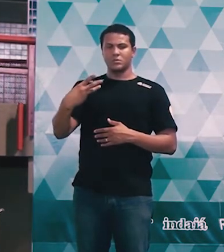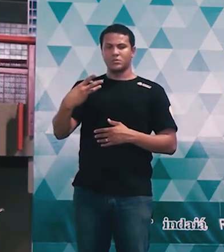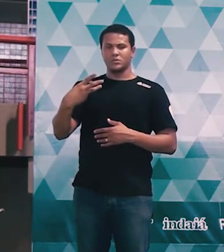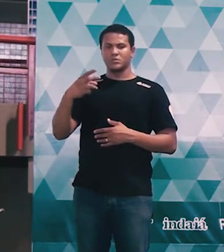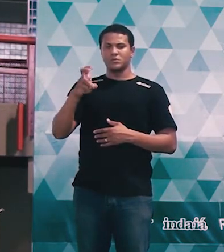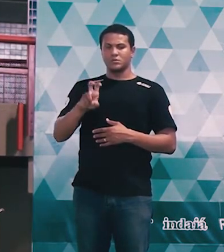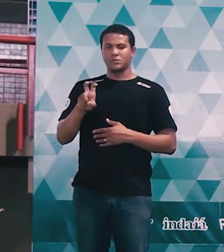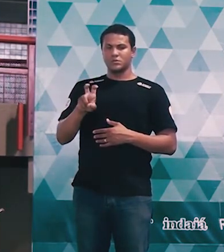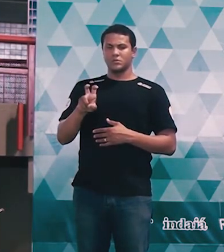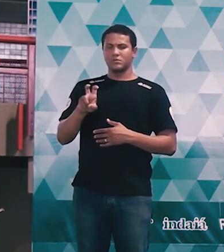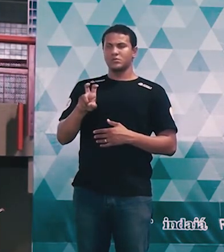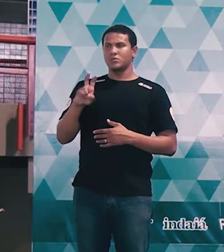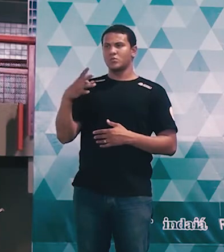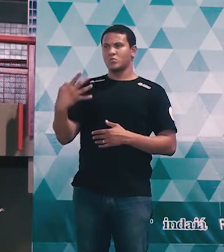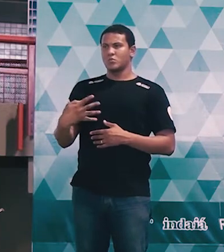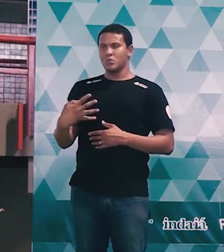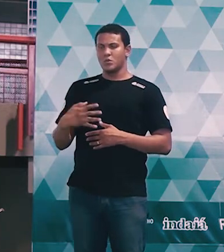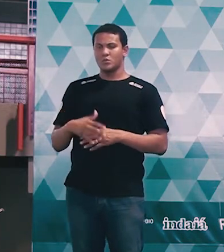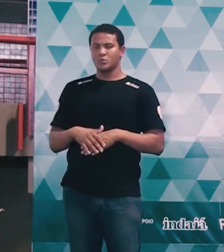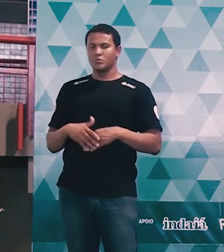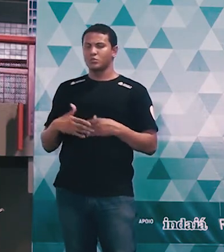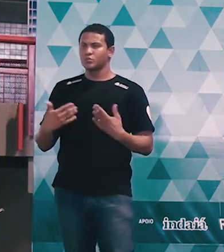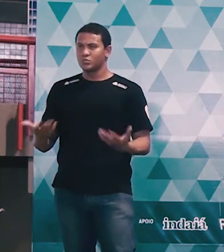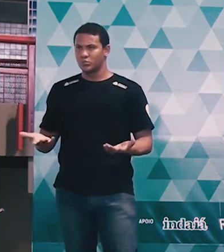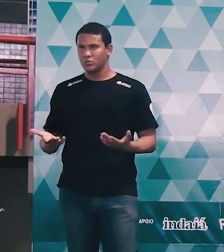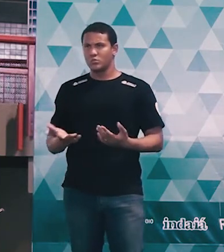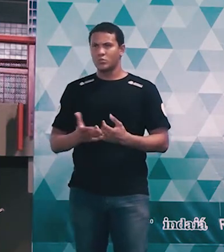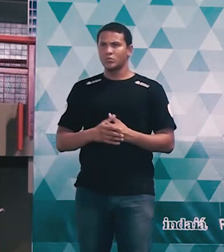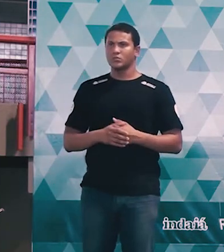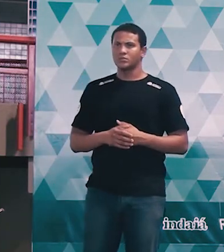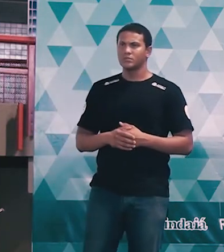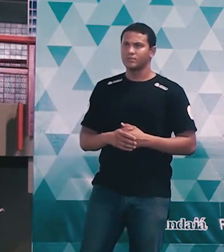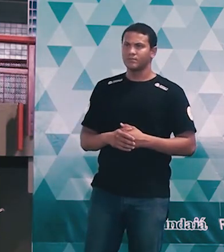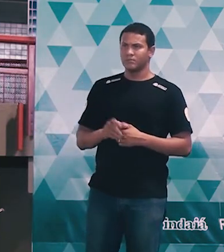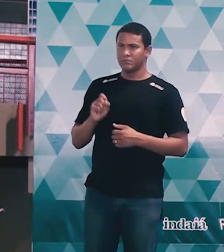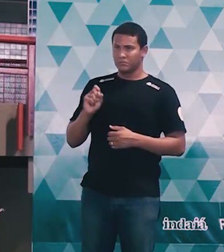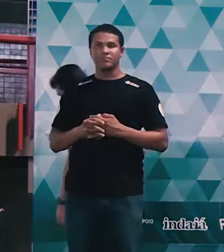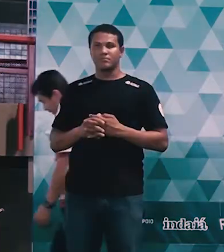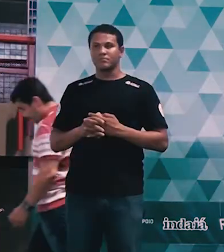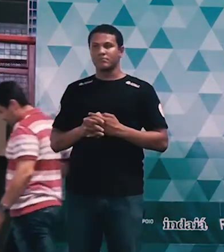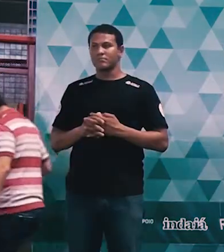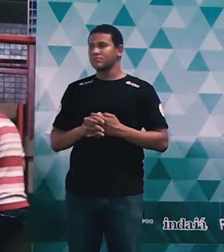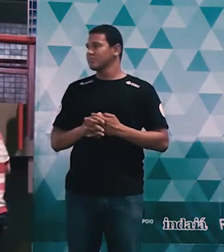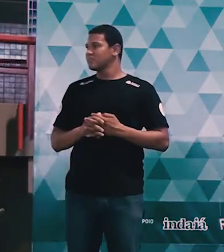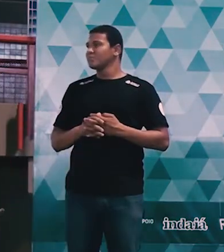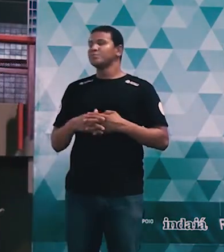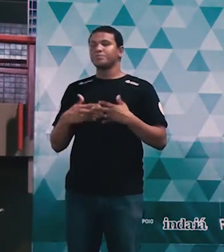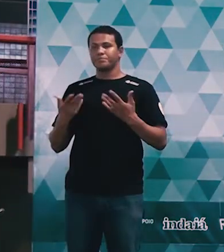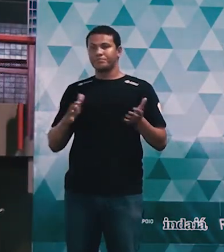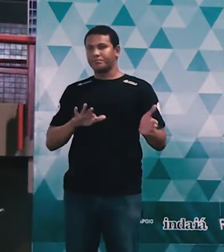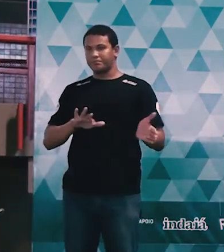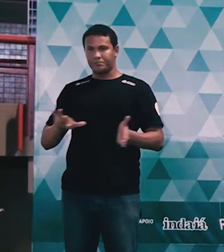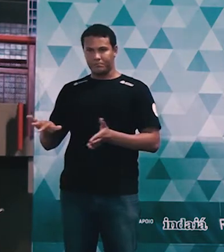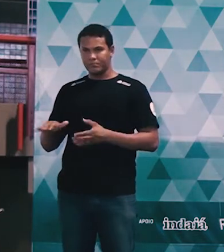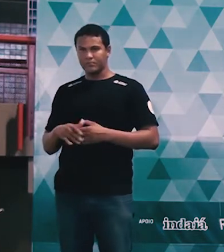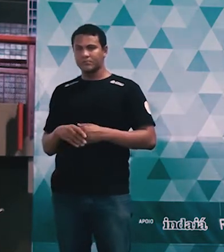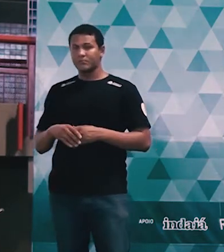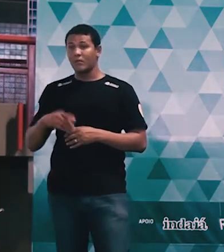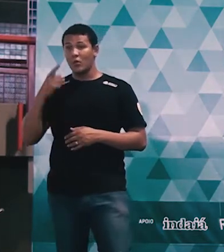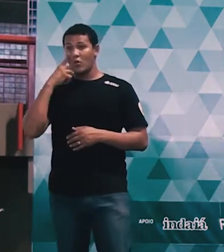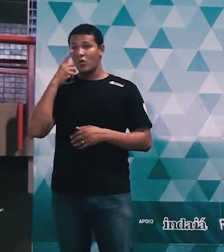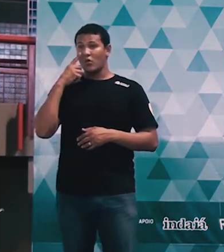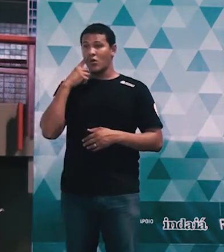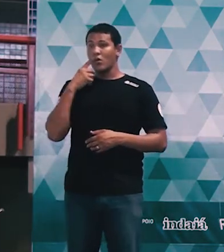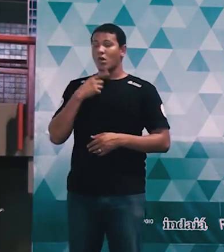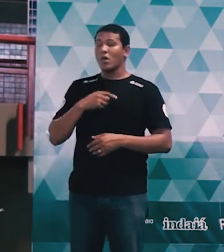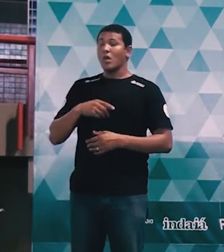segundo vai ser o A, terceiro o C, o quarto E e o quinto D. Tudo bem? Pessoal, olha só. A terceira